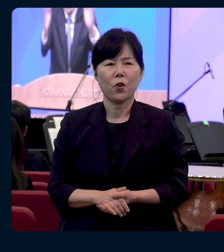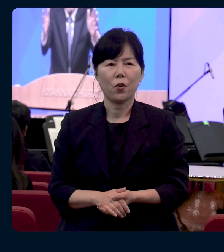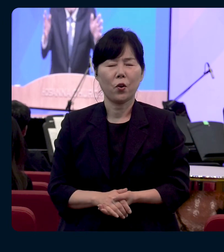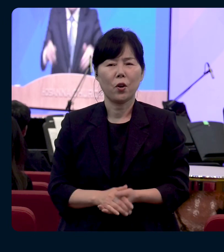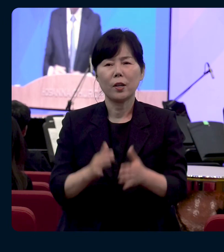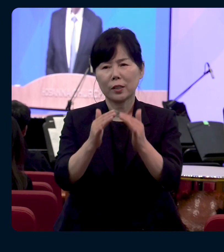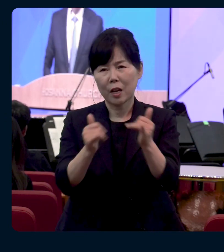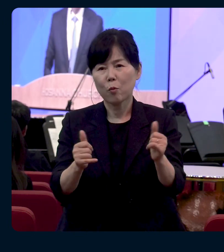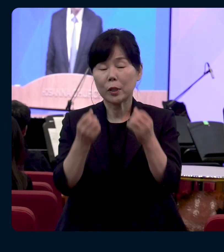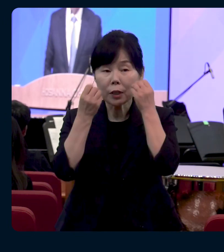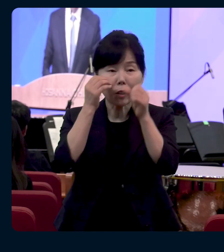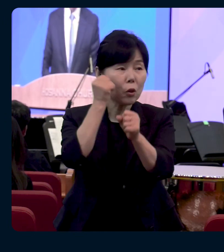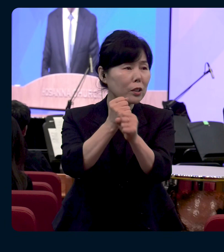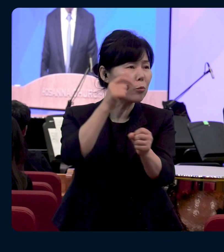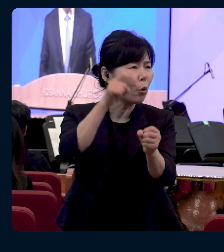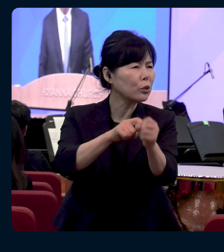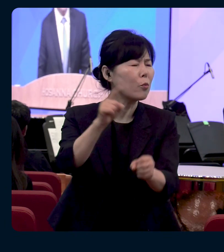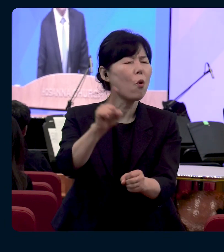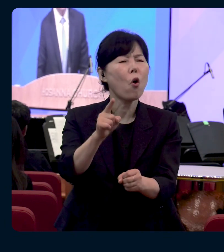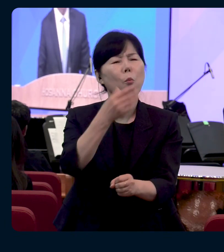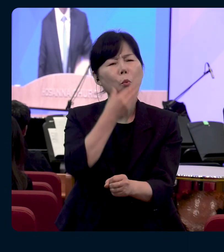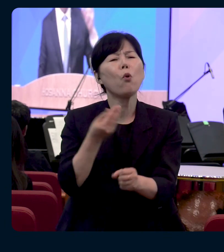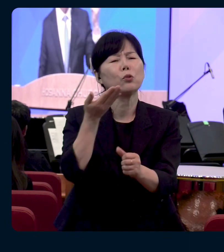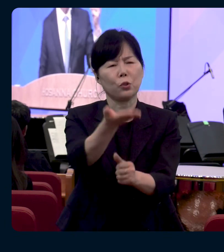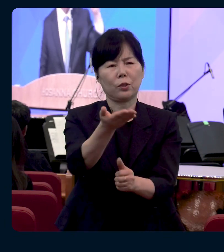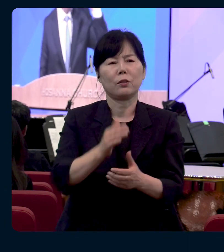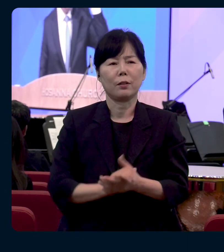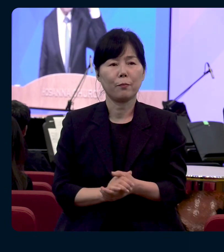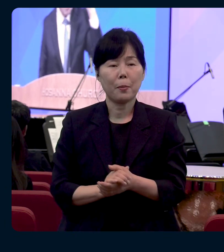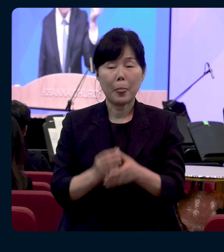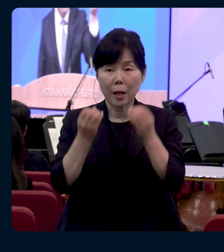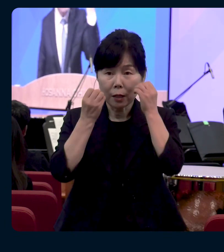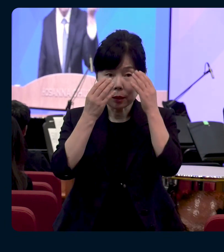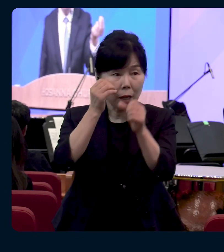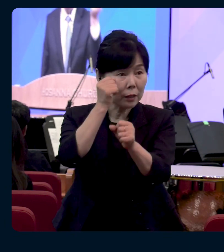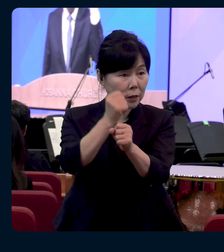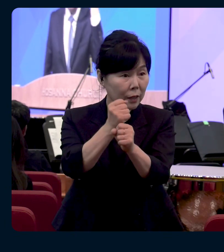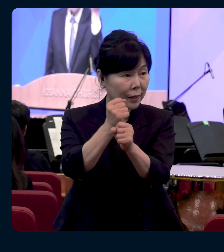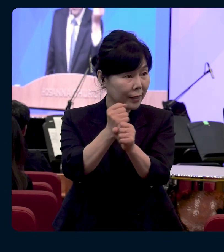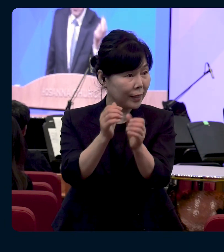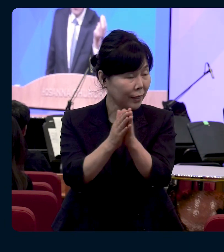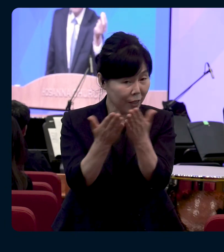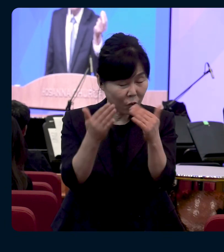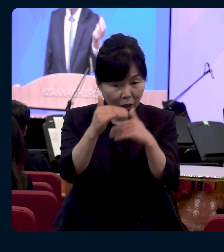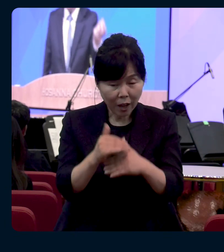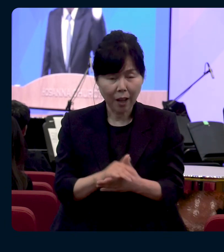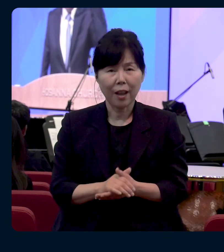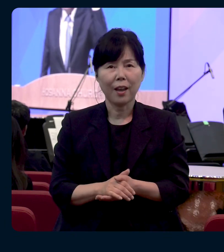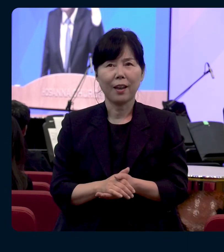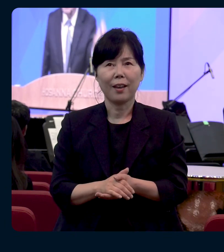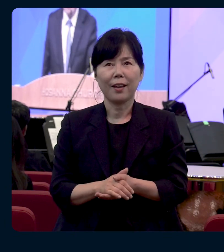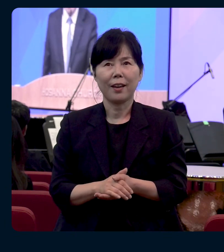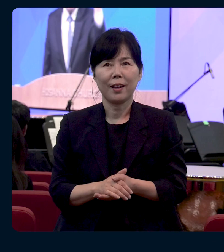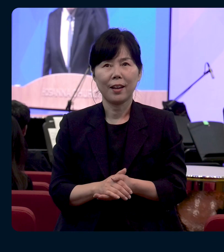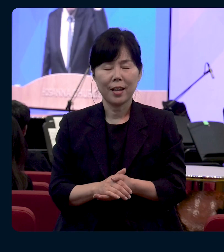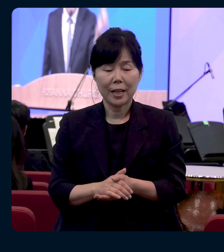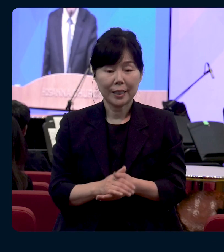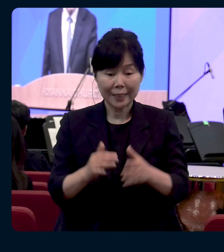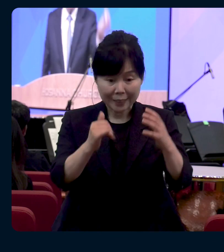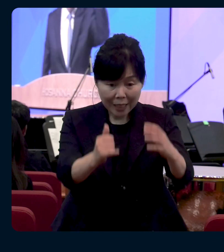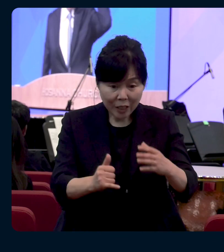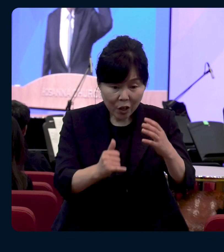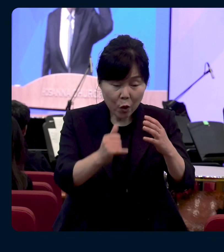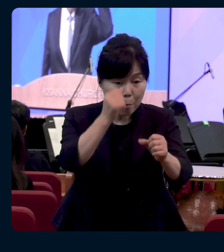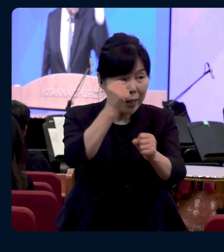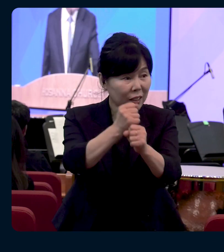복을 주시며. 네, 그렇습니다. 창세기의 창조 신학적으로 본다면요, 이 온 세상을